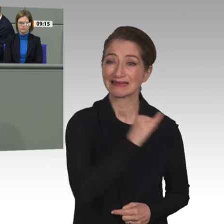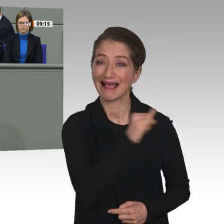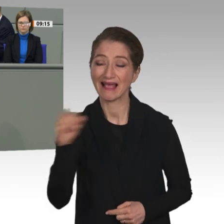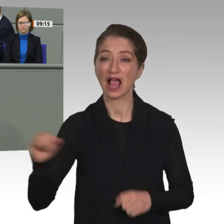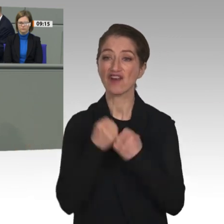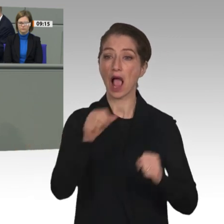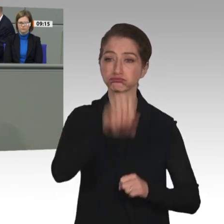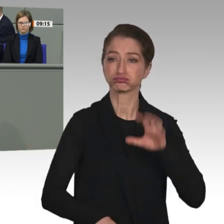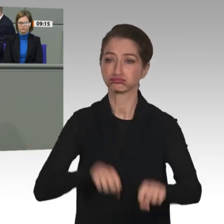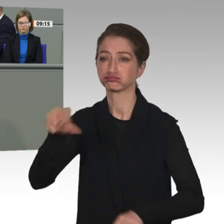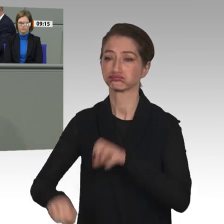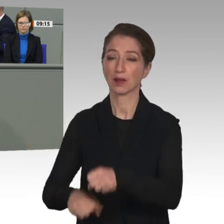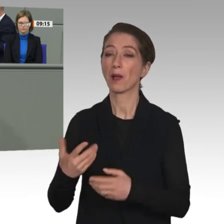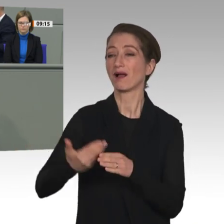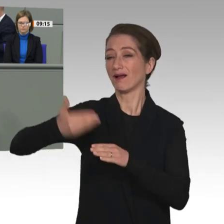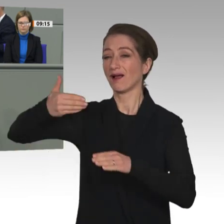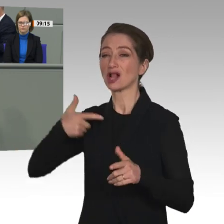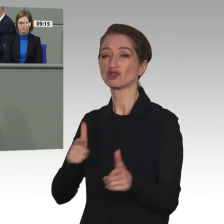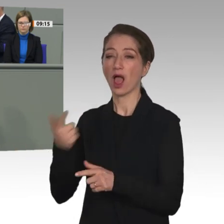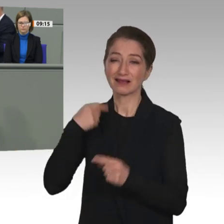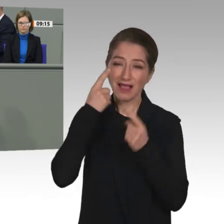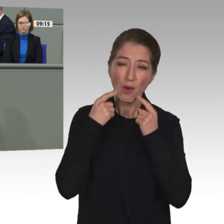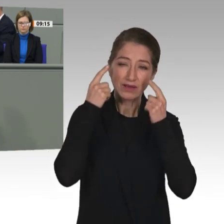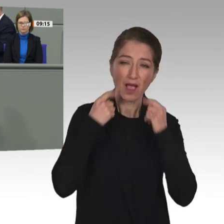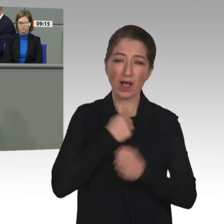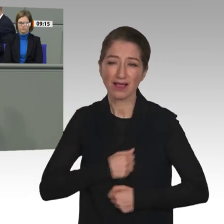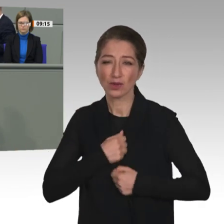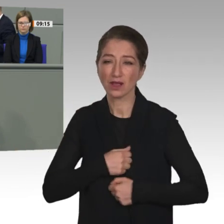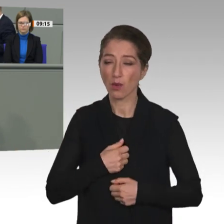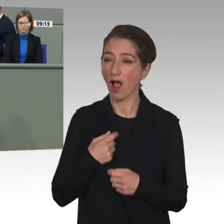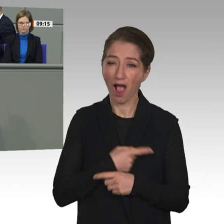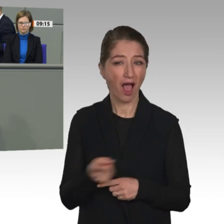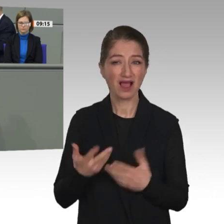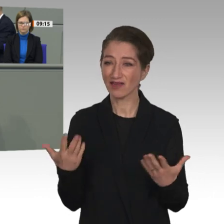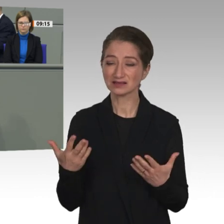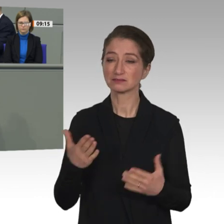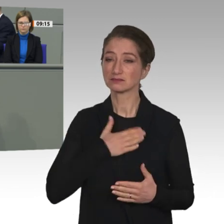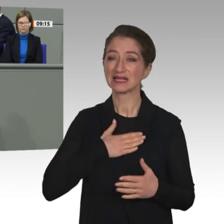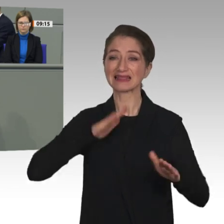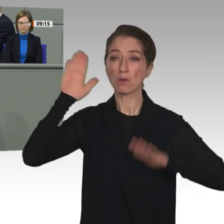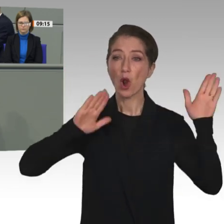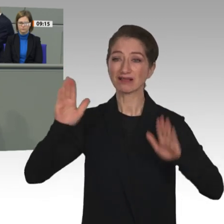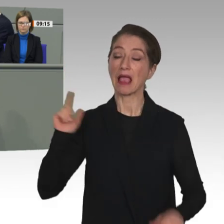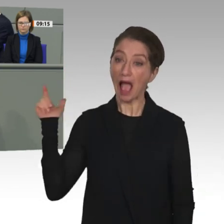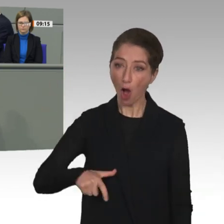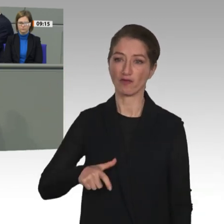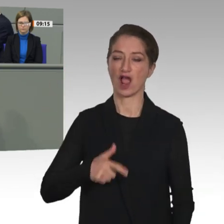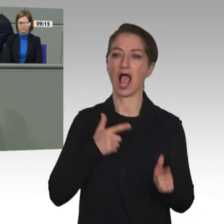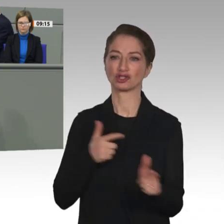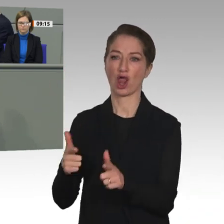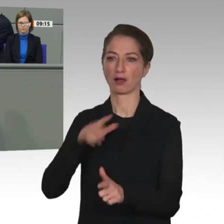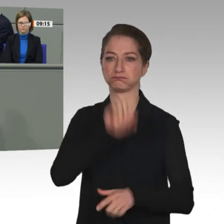Anschläge, die wir in den letzten Jahren betrauern, nichts anderes, meine Damen und Herren, als Anschläge auf unsere Demokratie.